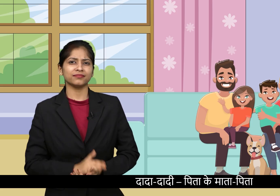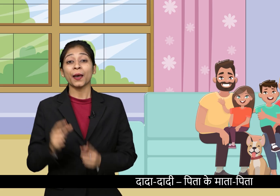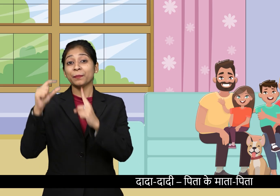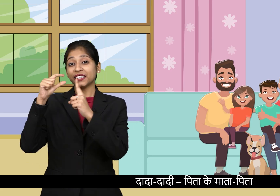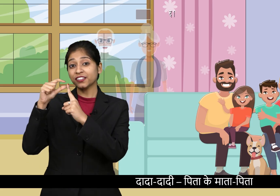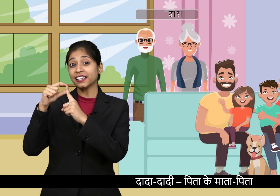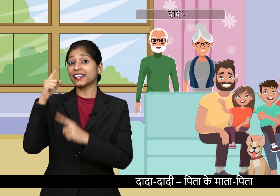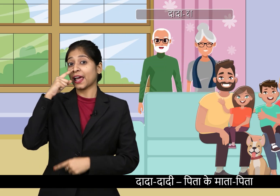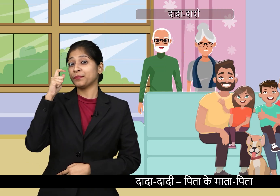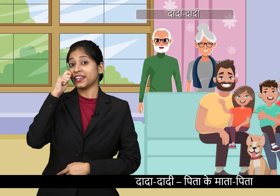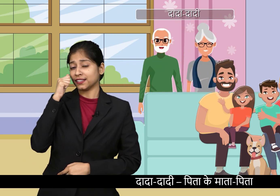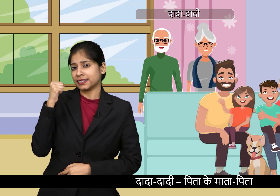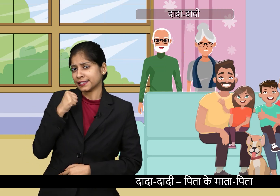दादा दादी पिता के माता पिता,